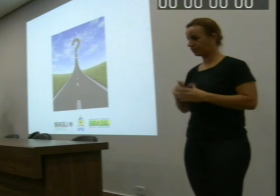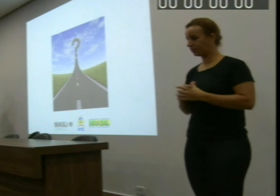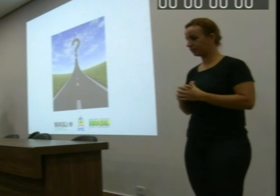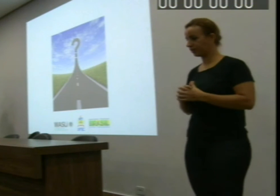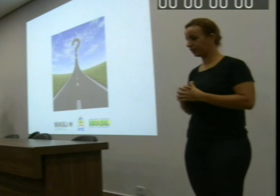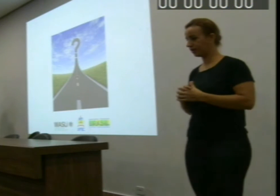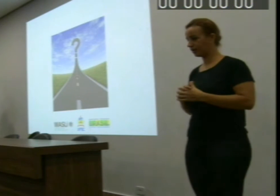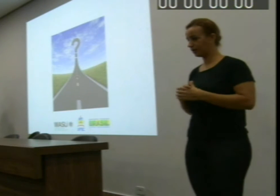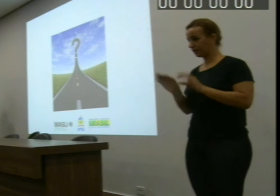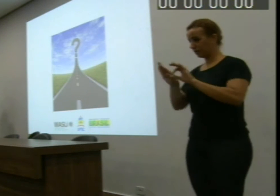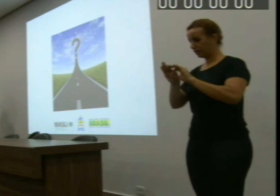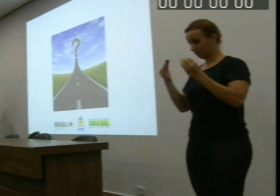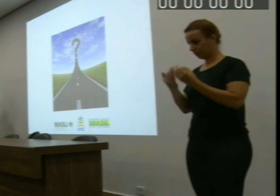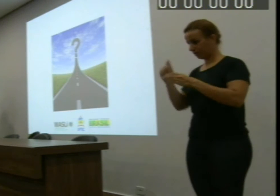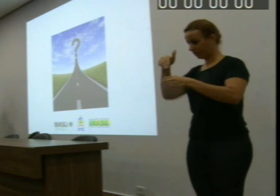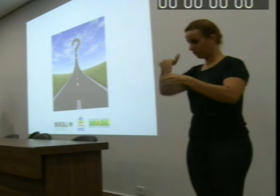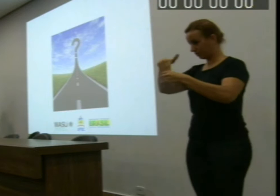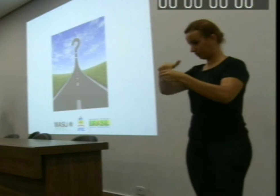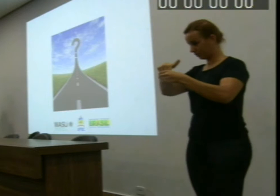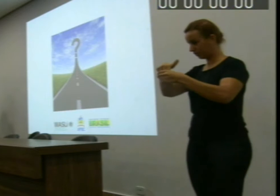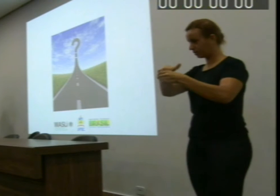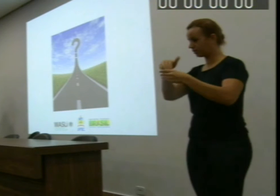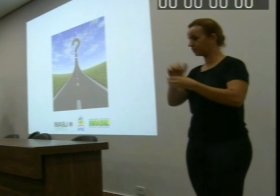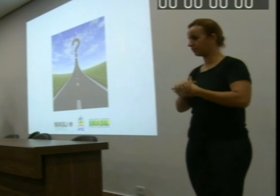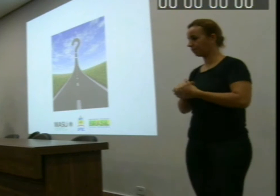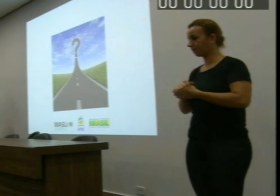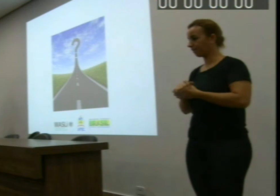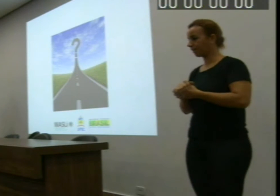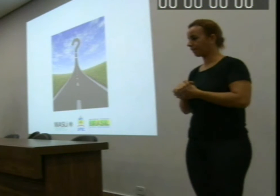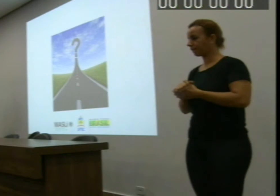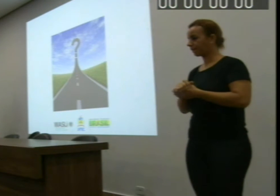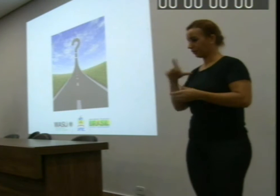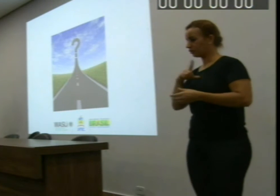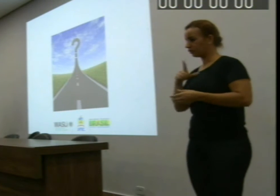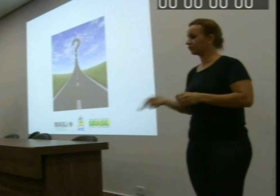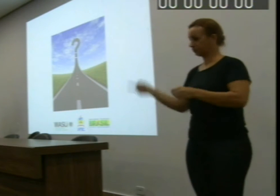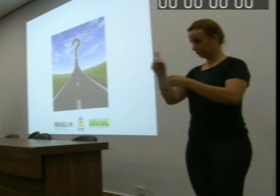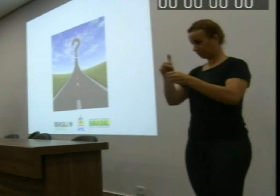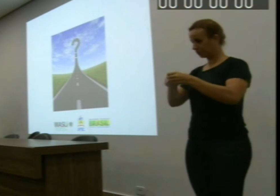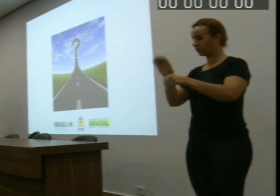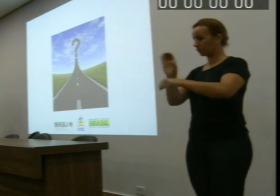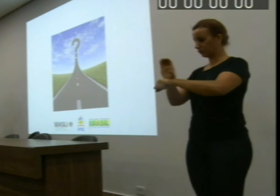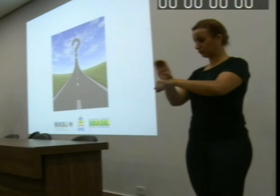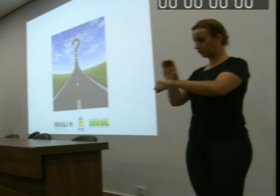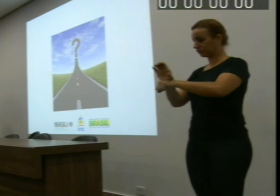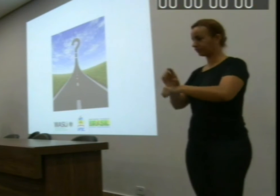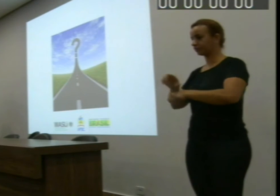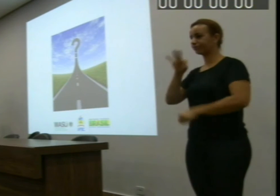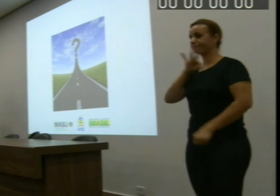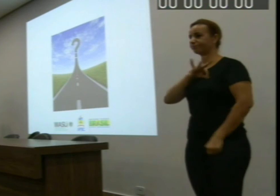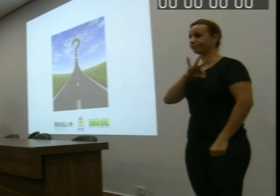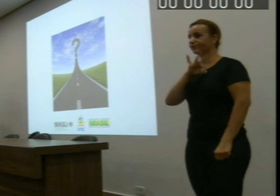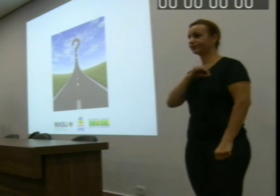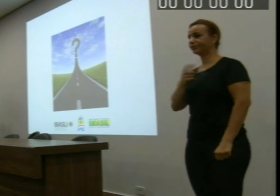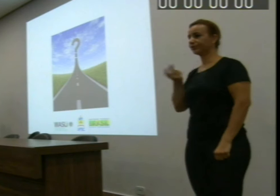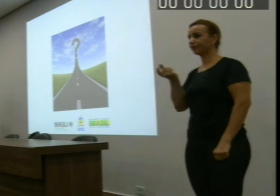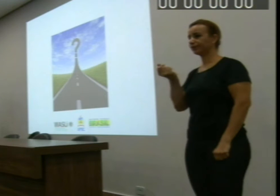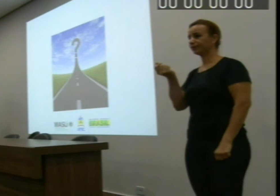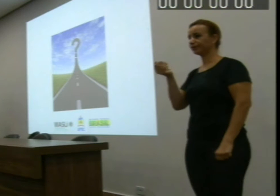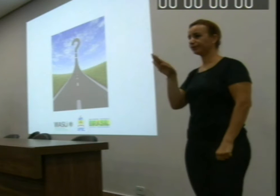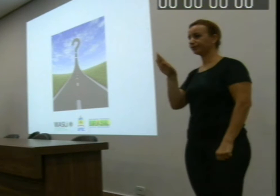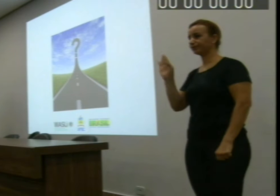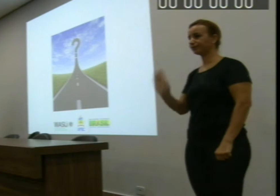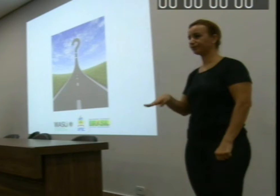vaga concurso né Não se preocupe uhum realmente de fato colocou não é um salário que agrada não é uma condição que